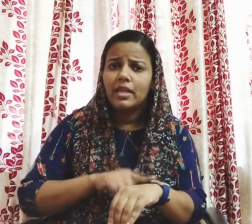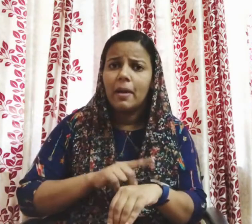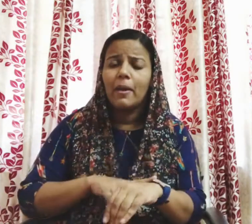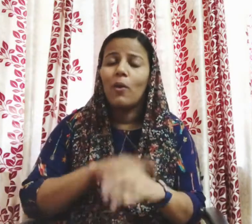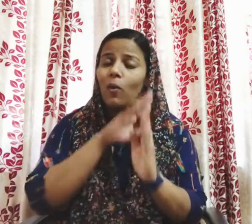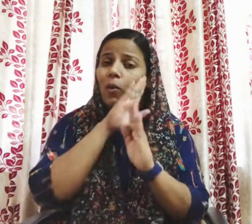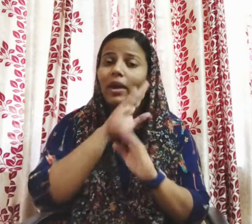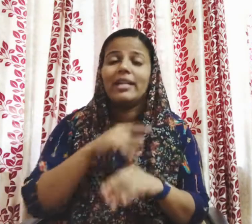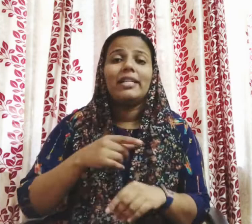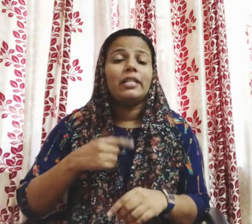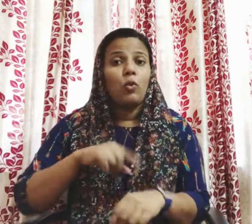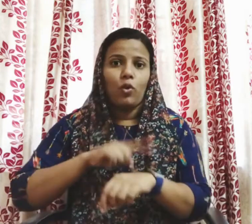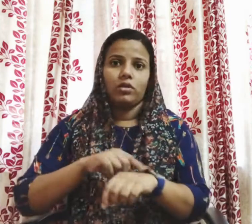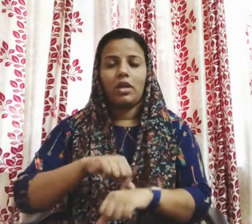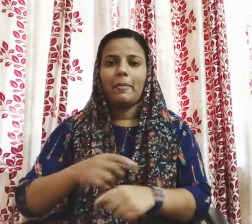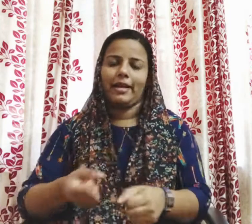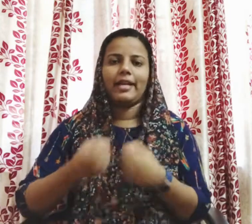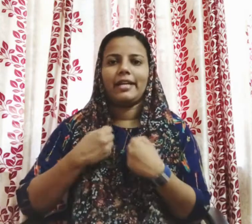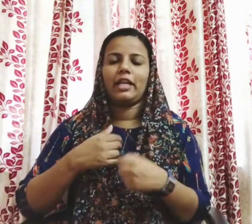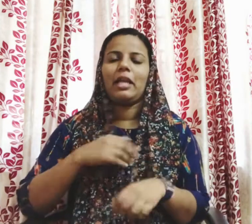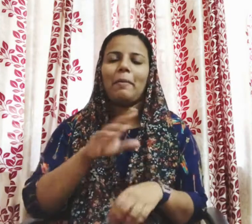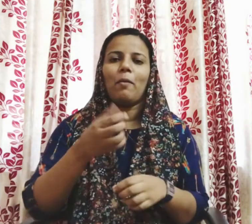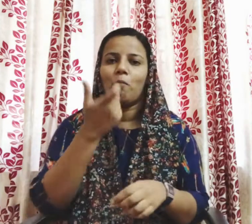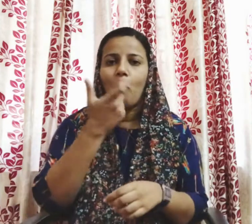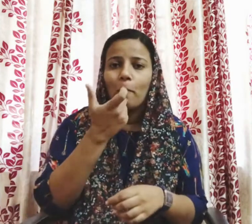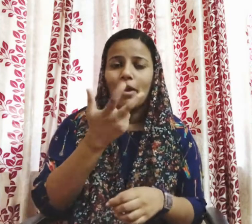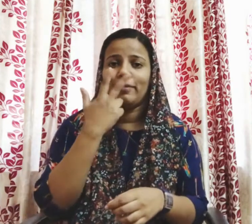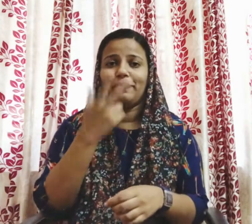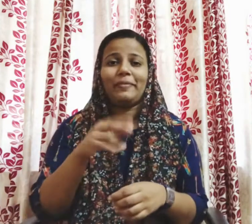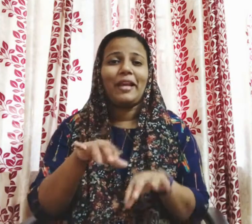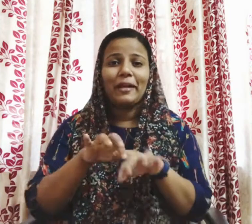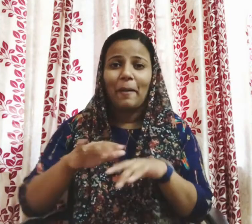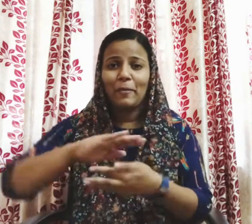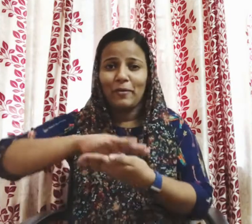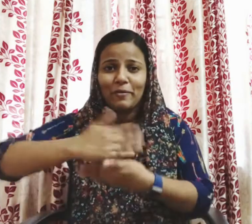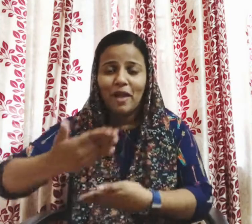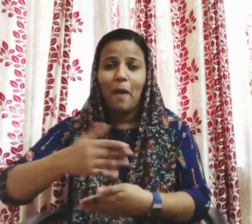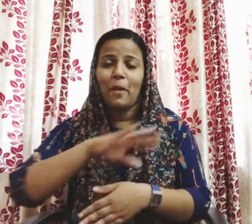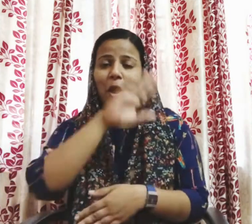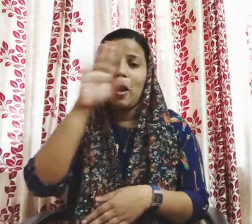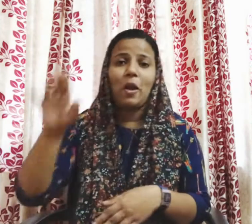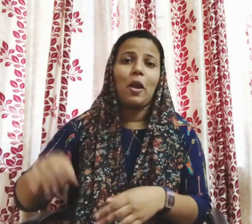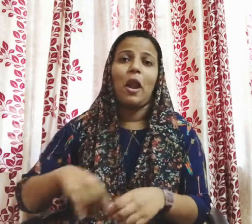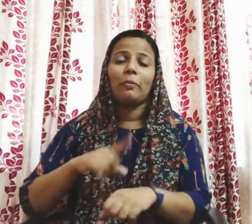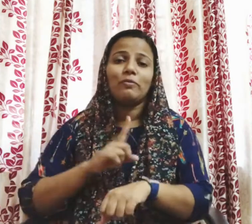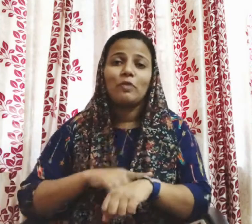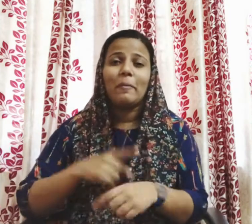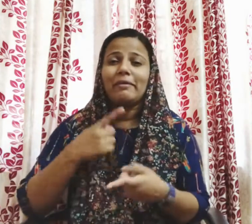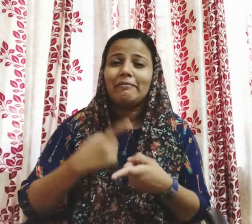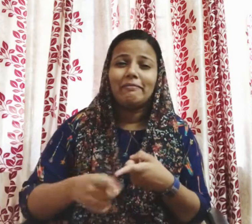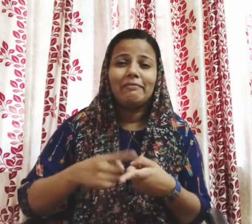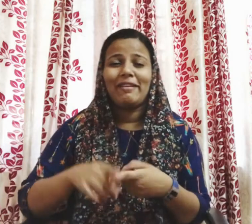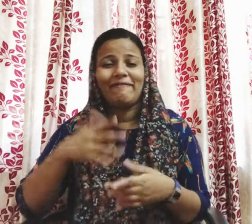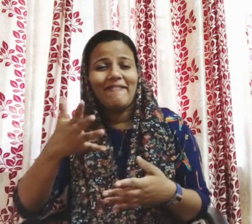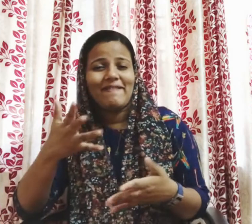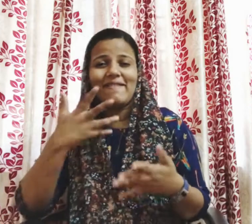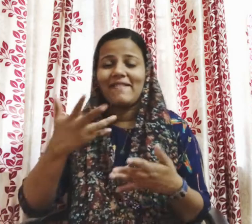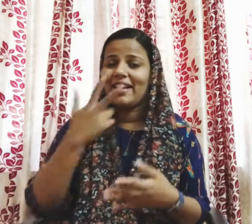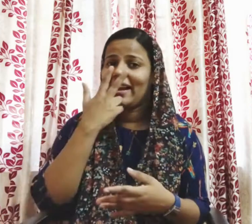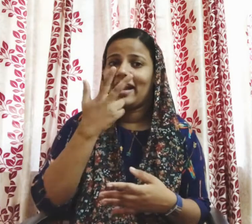സമയത്ത് ഉറങ്ങാതെ, ഉറങ്ങാൻ സമയം കിട്ടിയിട്ടും മൊബൈൽ ഫോണും കമ്പ്യൂട്ടറും ലാപ്ടോപ്പിൻ്റെയൊക്കെ മുമ്പിലിരുന്ന് അതും ഇതും കണ്ട്